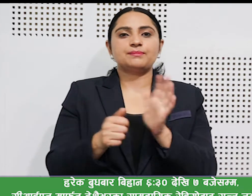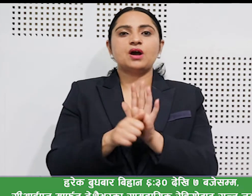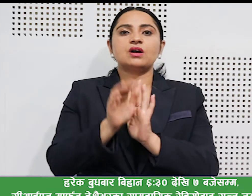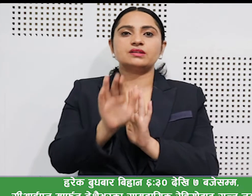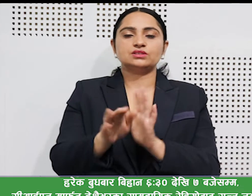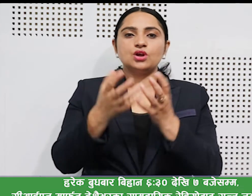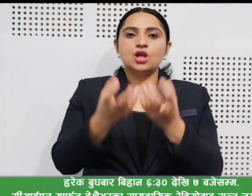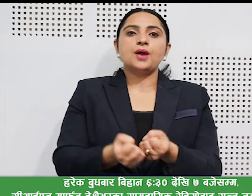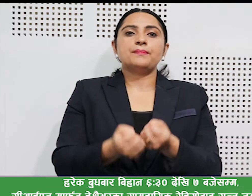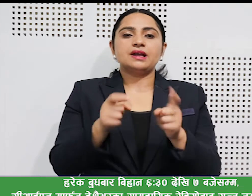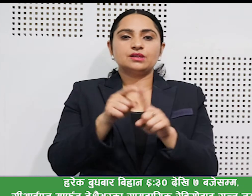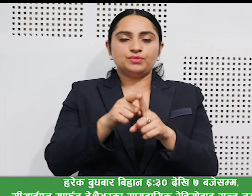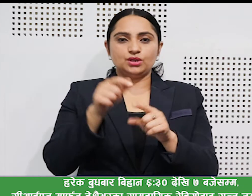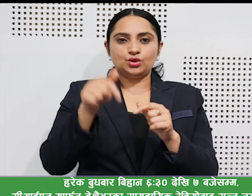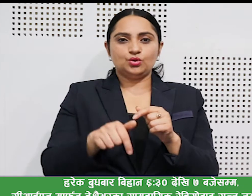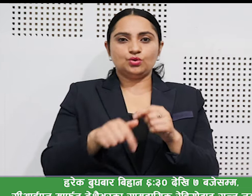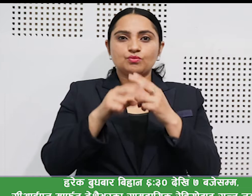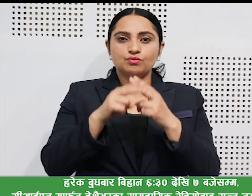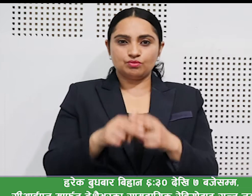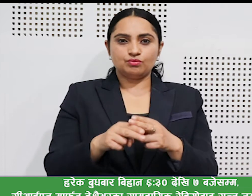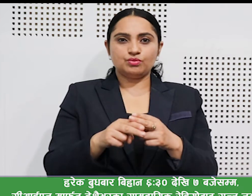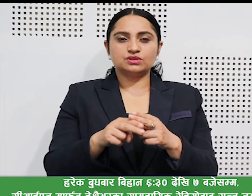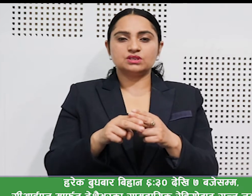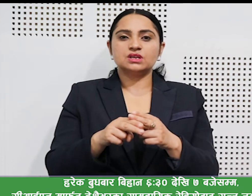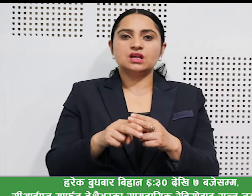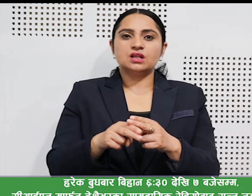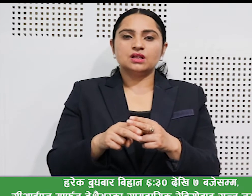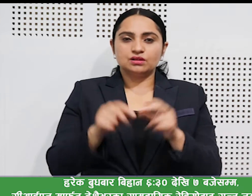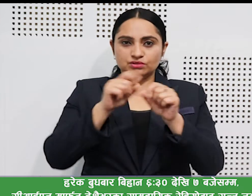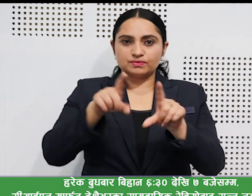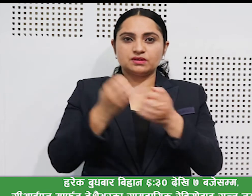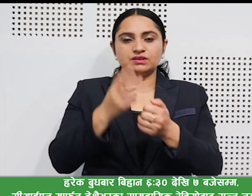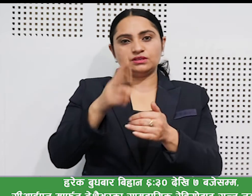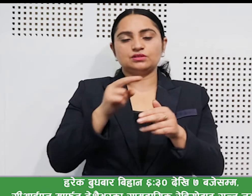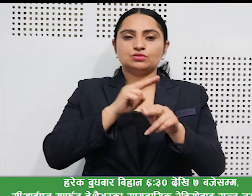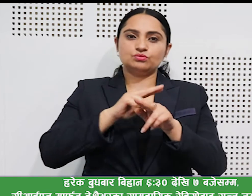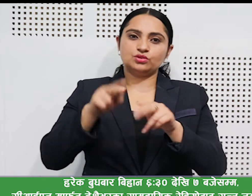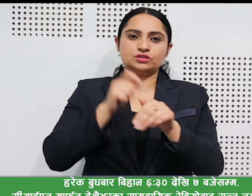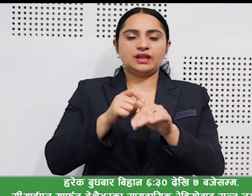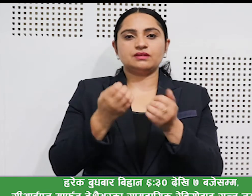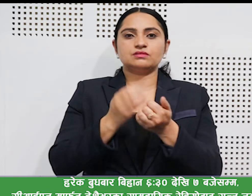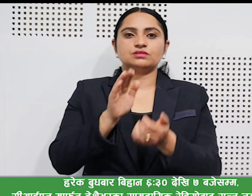अब बाँकी पनि यो बजेट सत्र समापन गर्दाखेरि त्यसको तयारी हामी पूर्ण रूपले गर्छौँ।